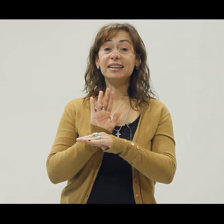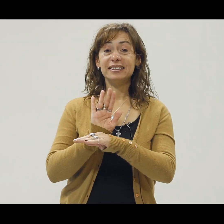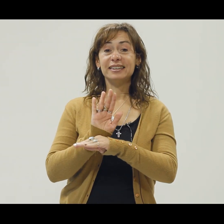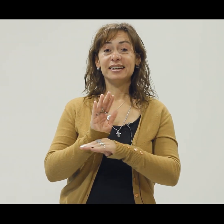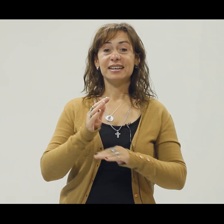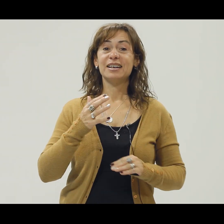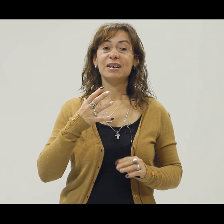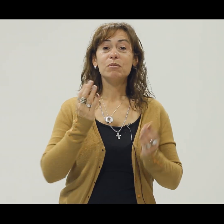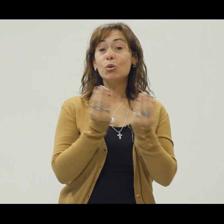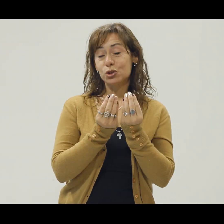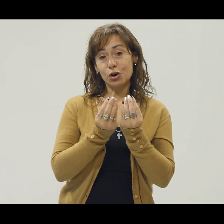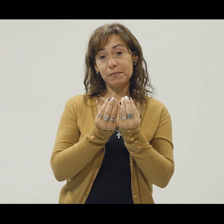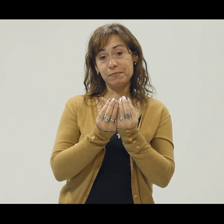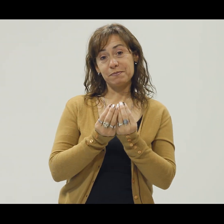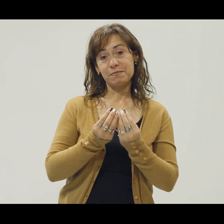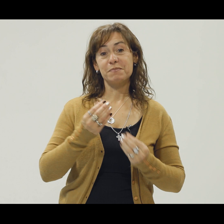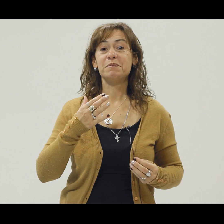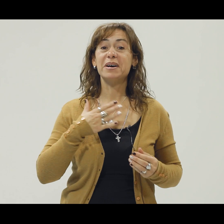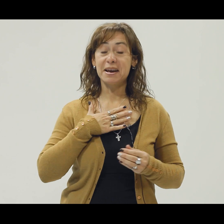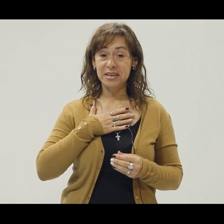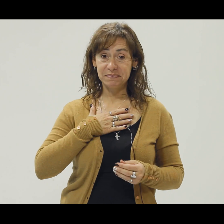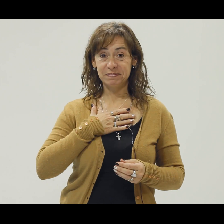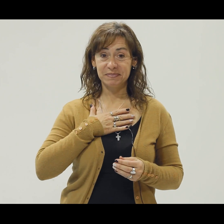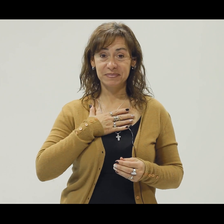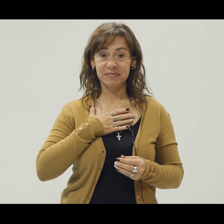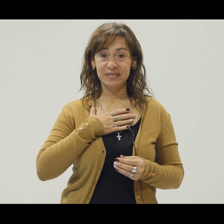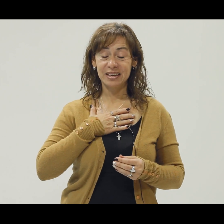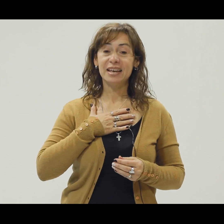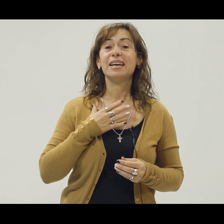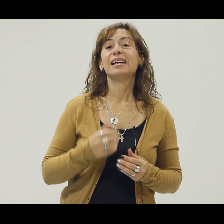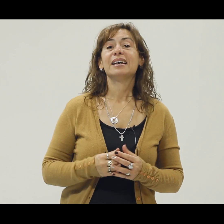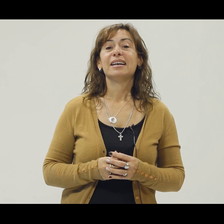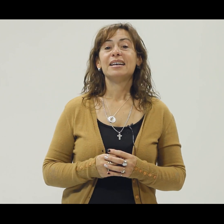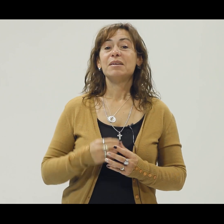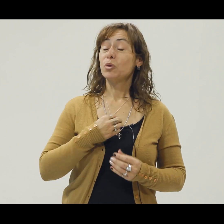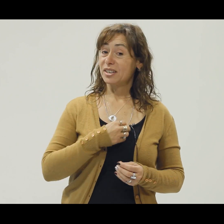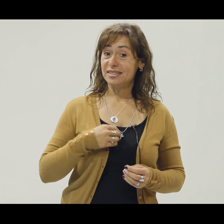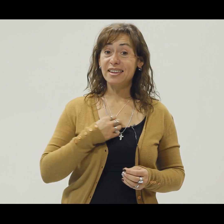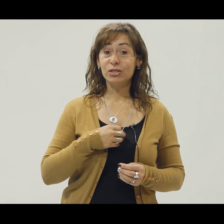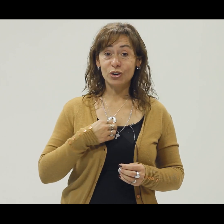Significa mucho para mí. Porque siento